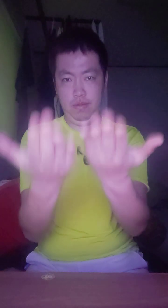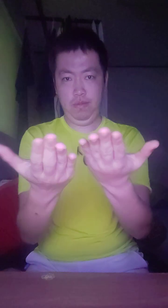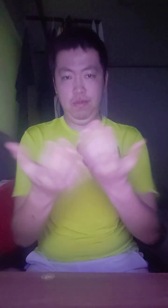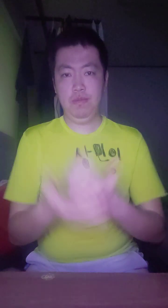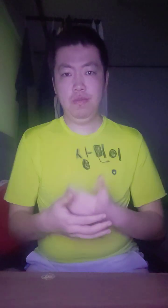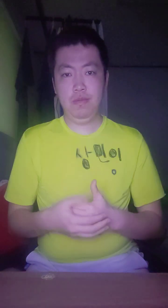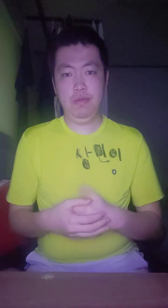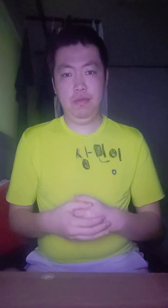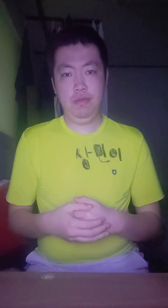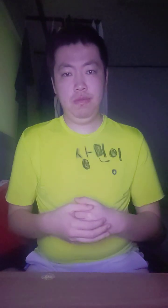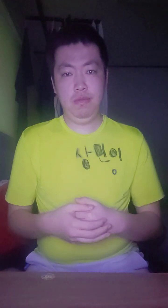보도합니다.